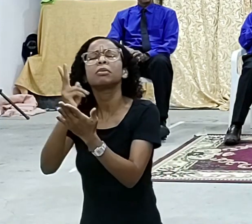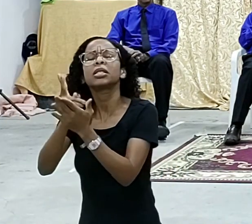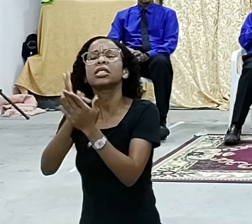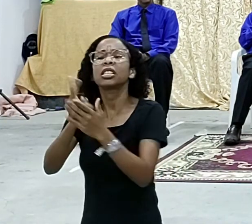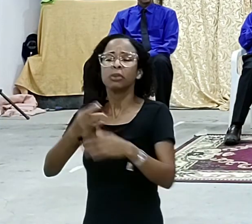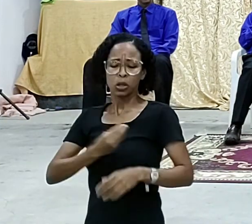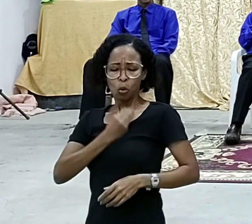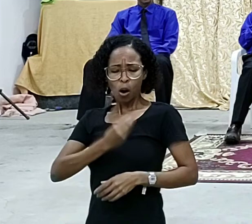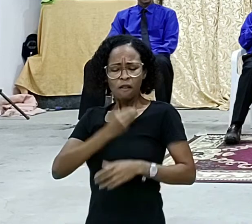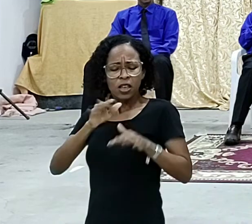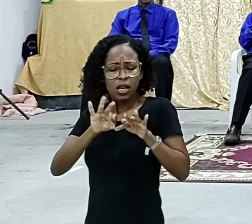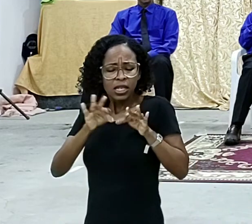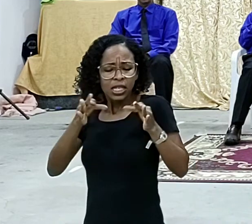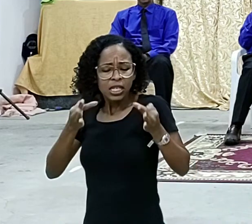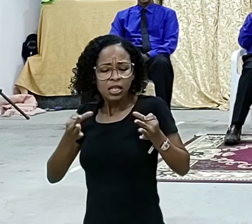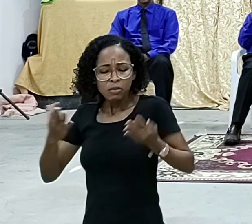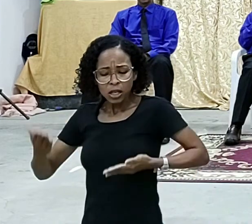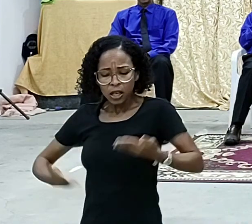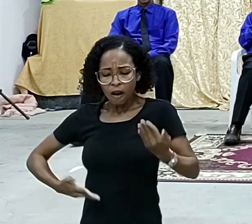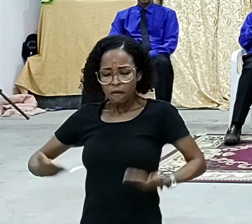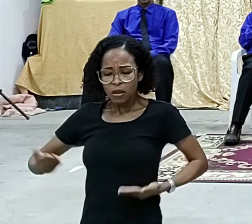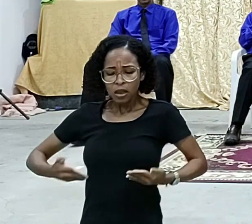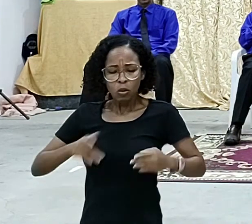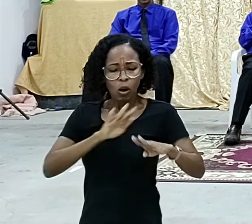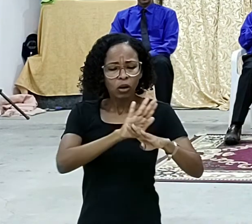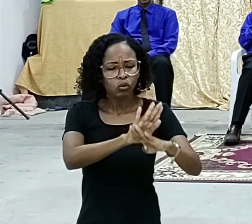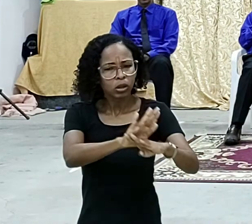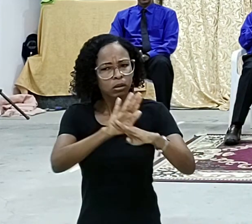em posição de servidão